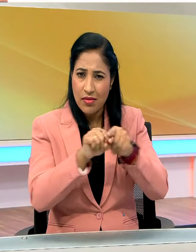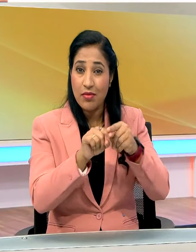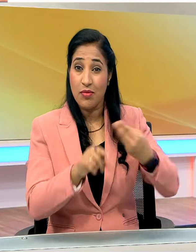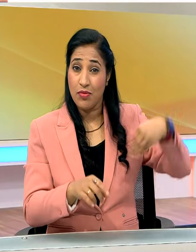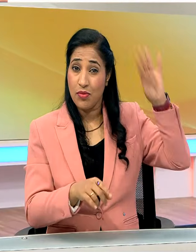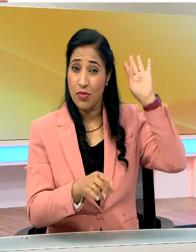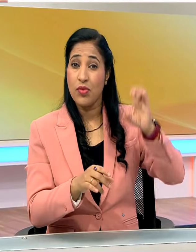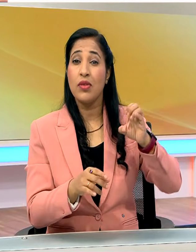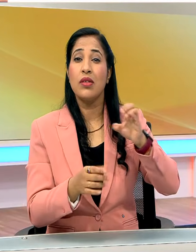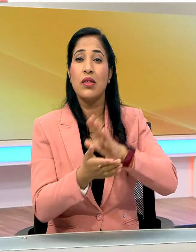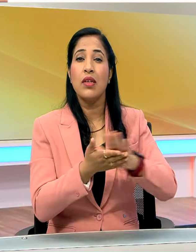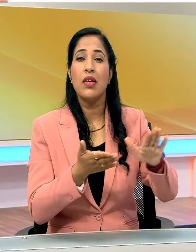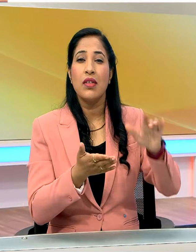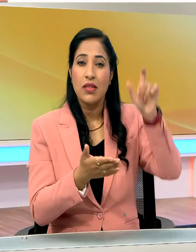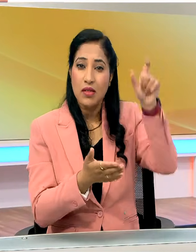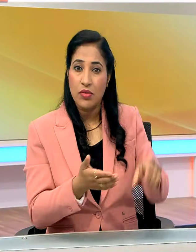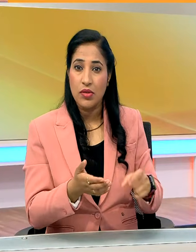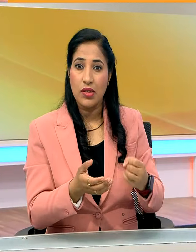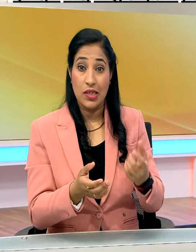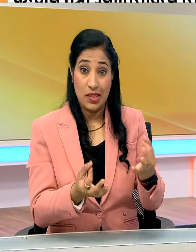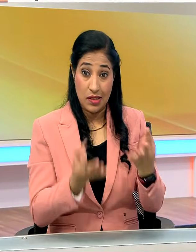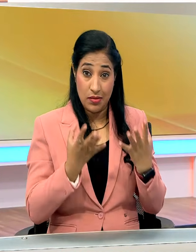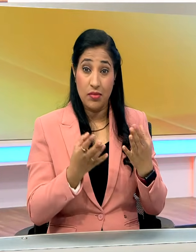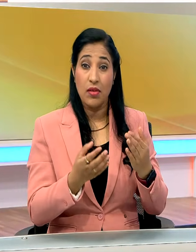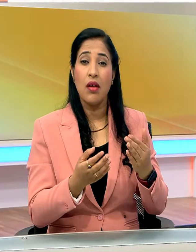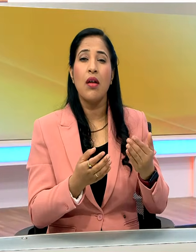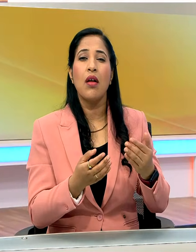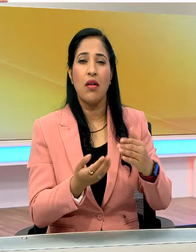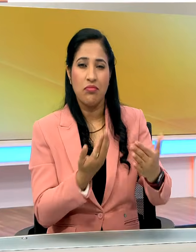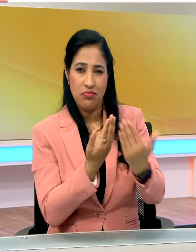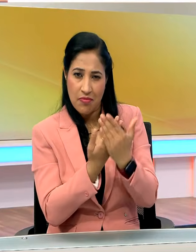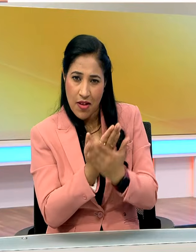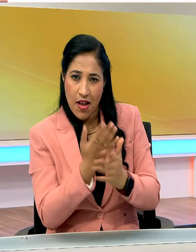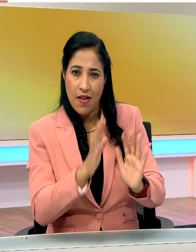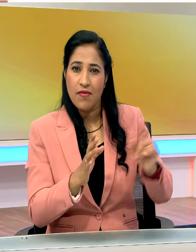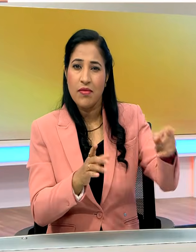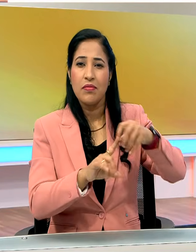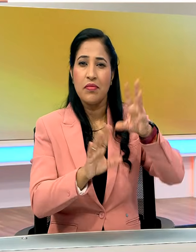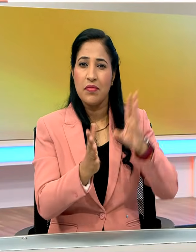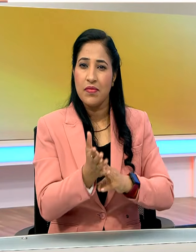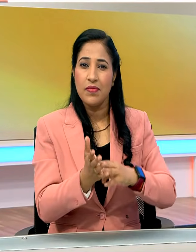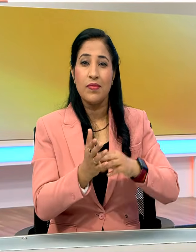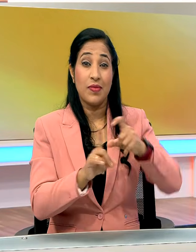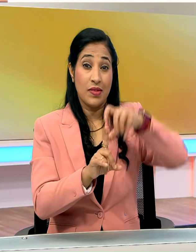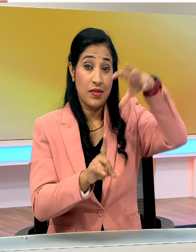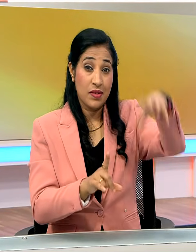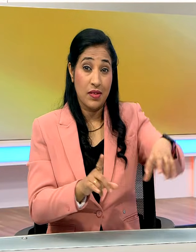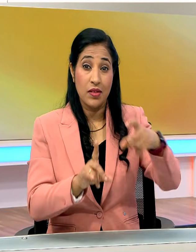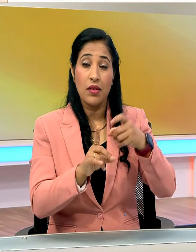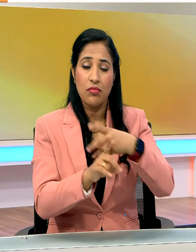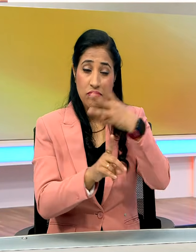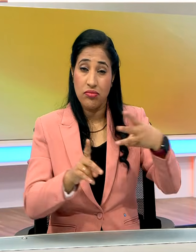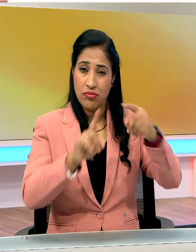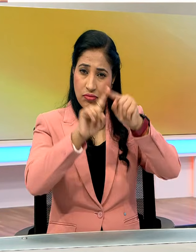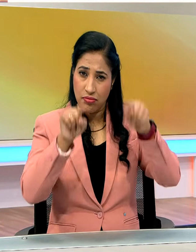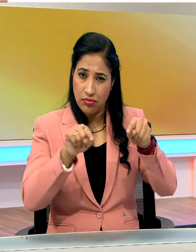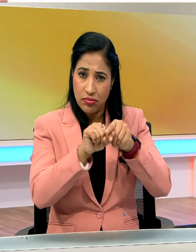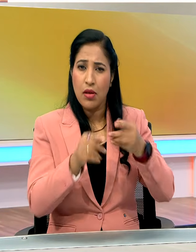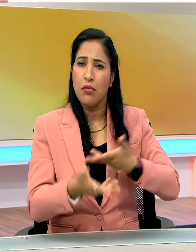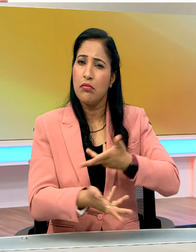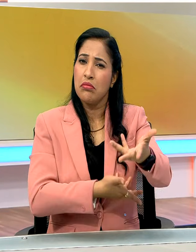प्रधानमंत्री चंद्रशेखर को समर्पित एक विशेष कवर भी जारी किया गया। प्रधानमंत्री संग्रहालय और डाक विभाग के बीच एक समझौता पत्र का भी आदान प्रदान